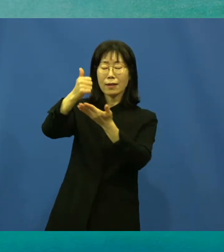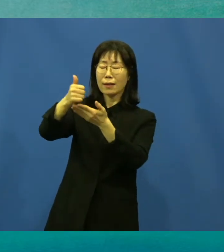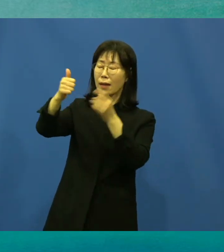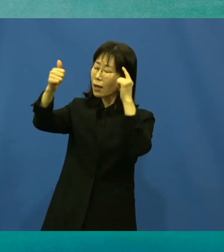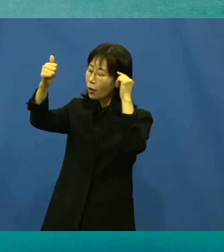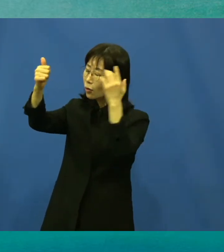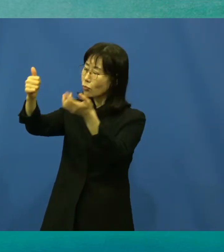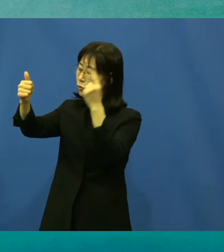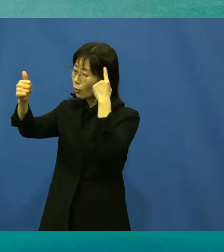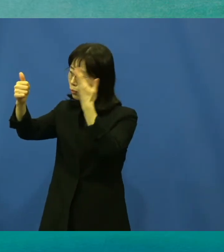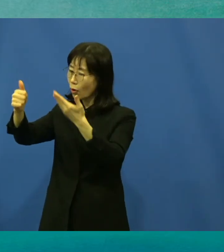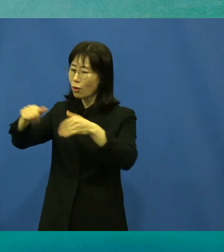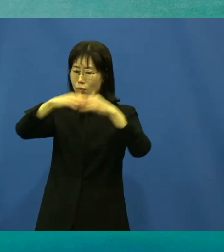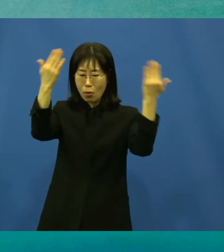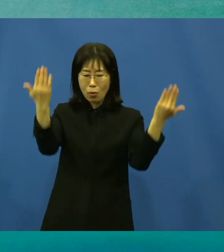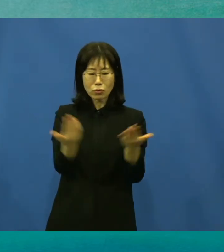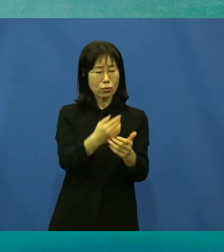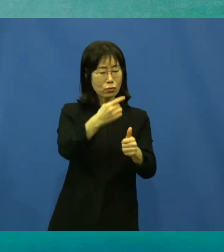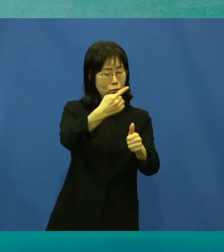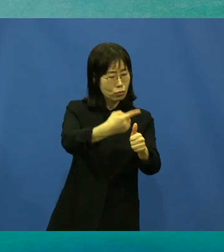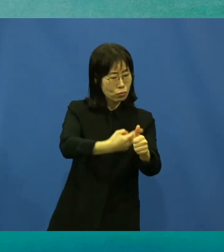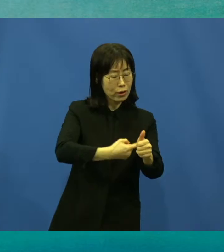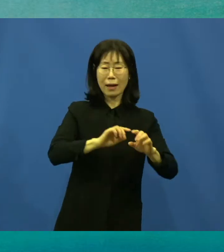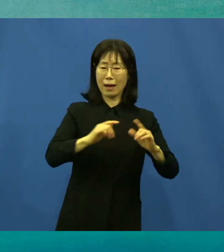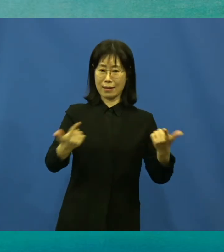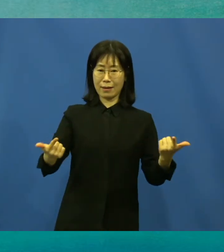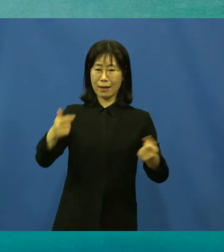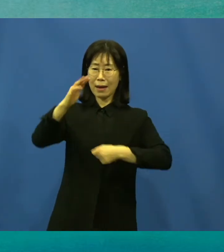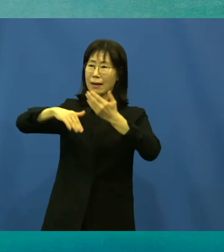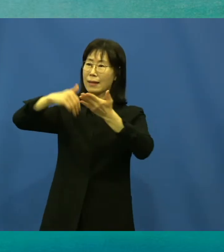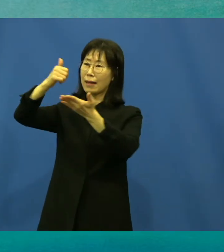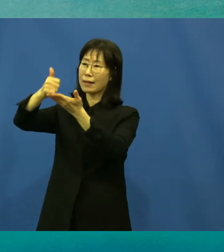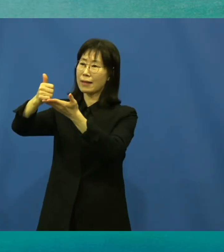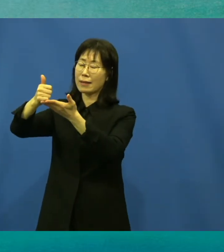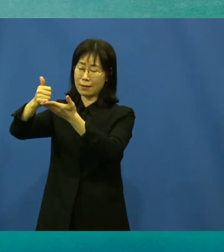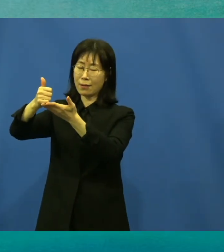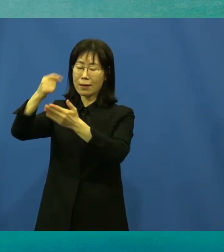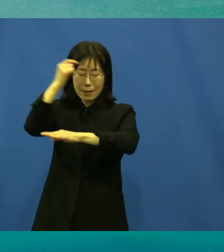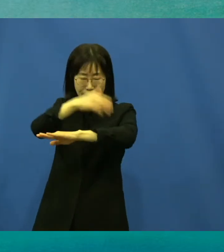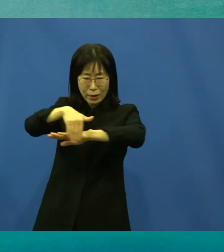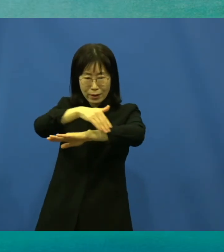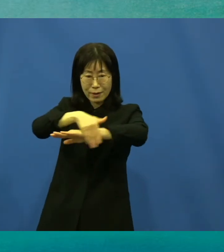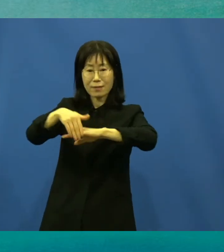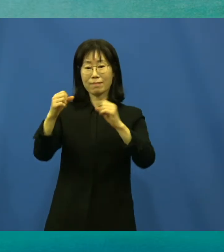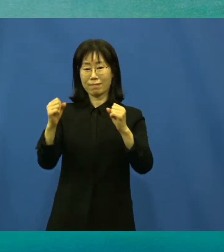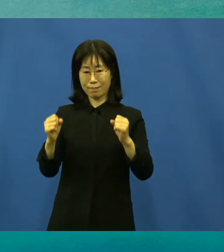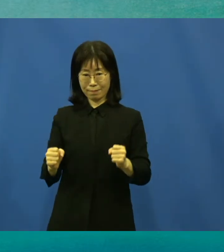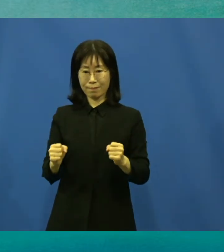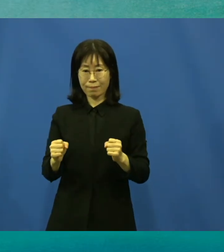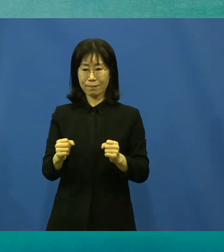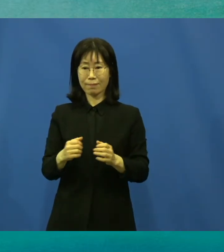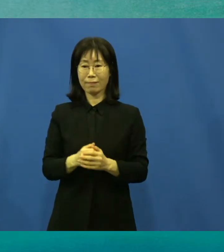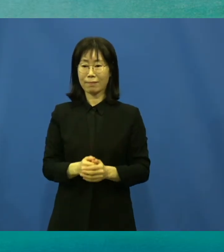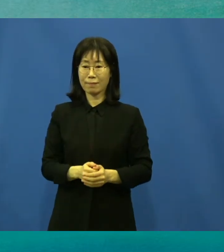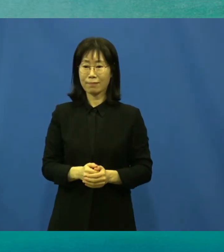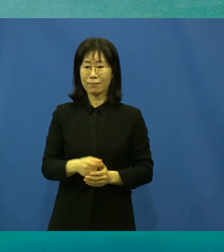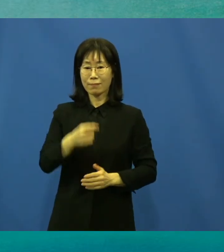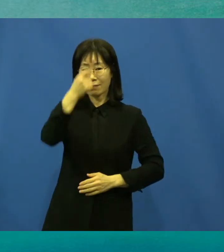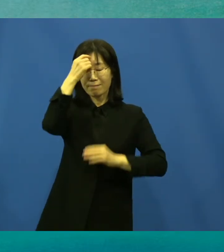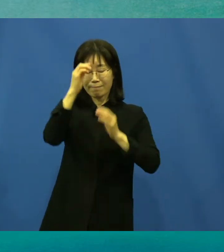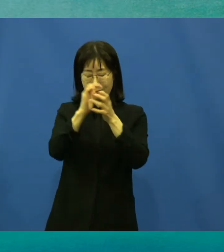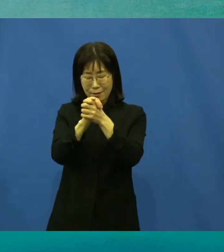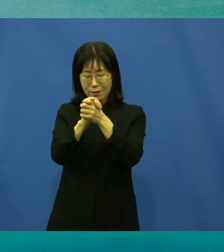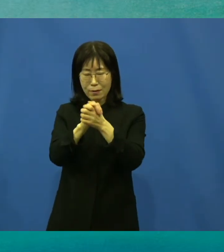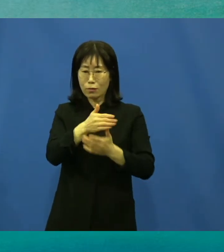연결되어 있음을 인식해야 한다는 거죠. 그러므로 기도에 있어서 중요한 것은